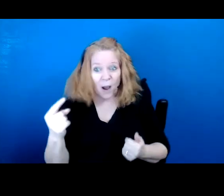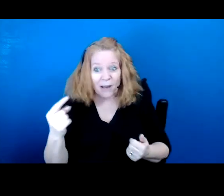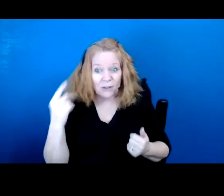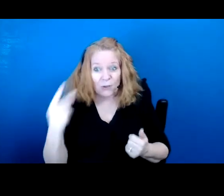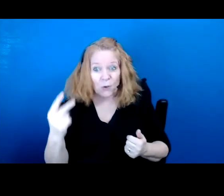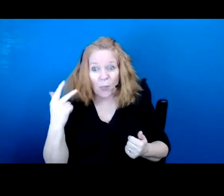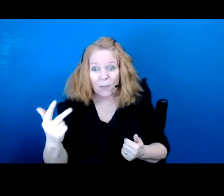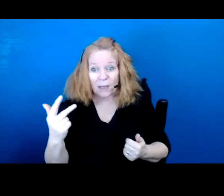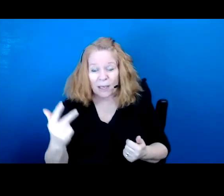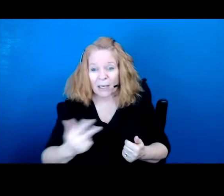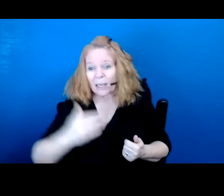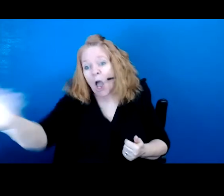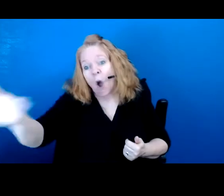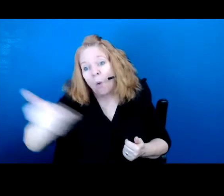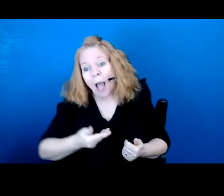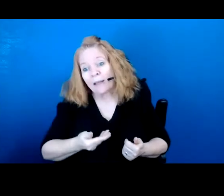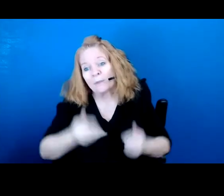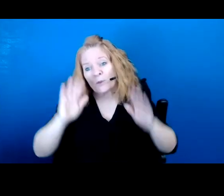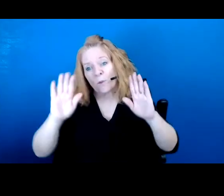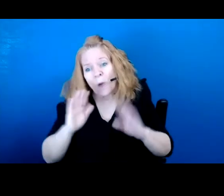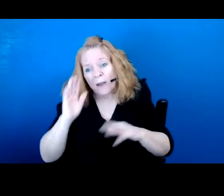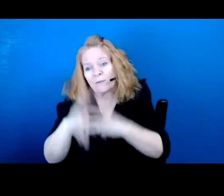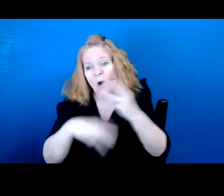en 1 2 y 3